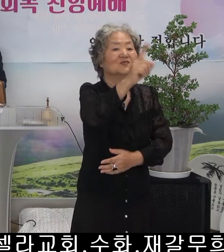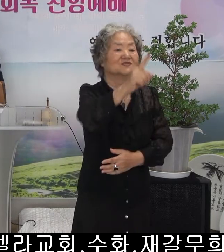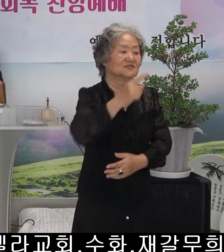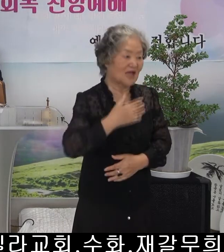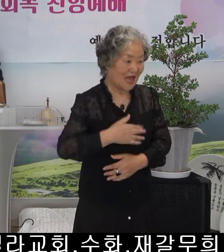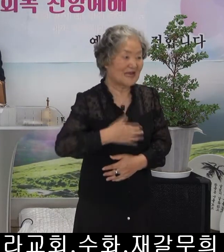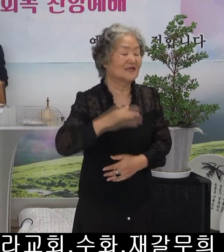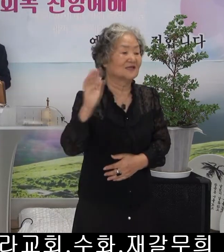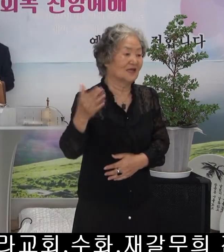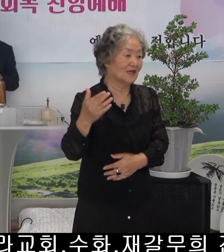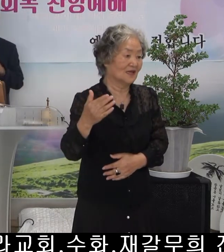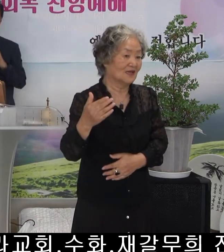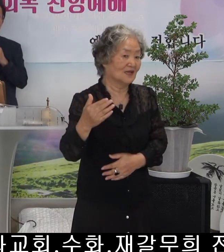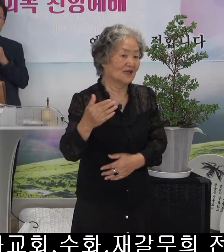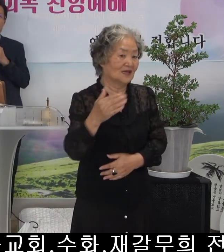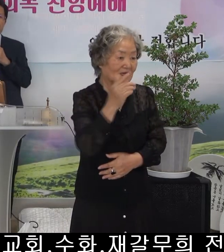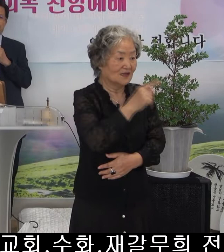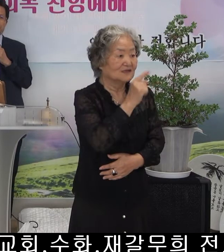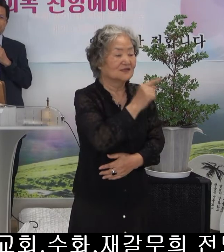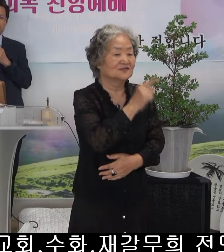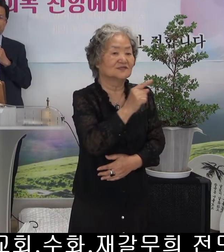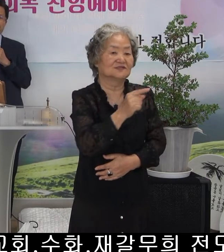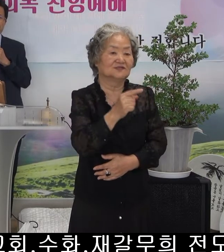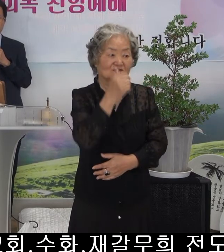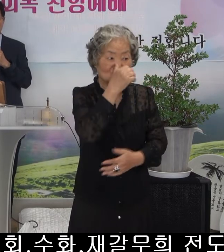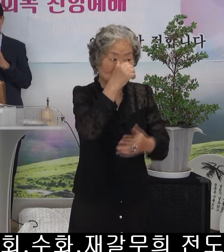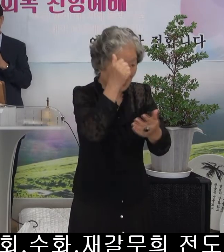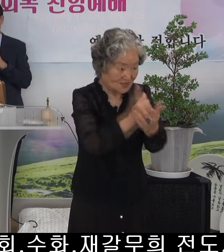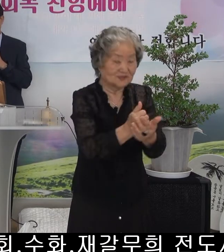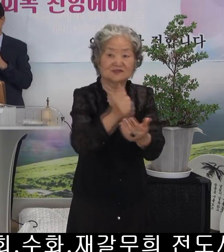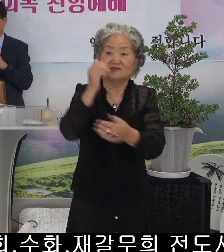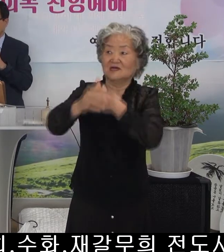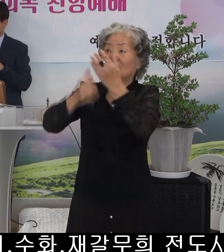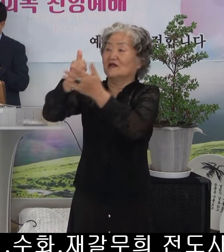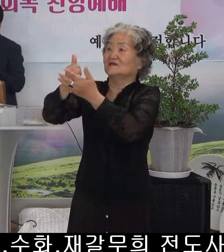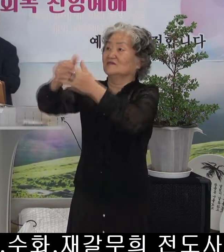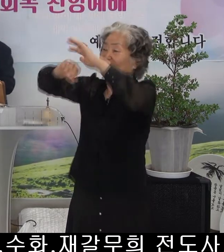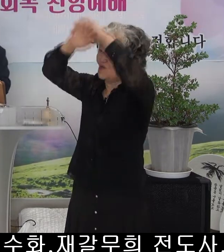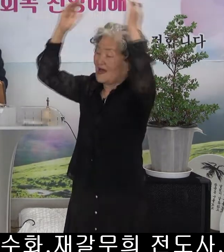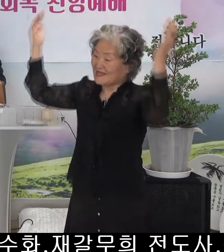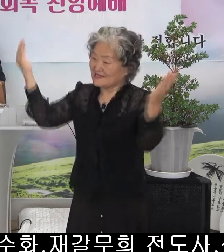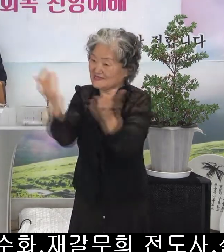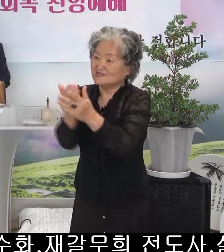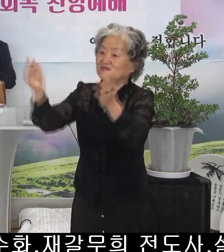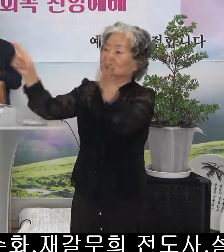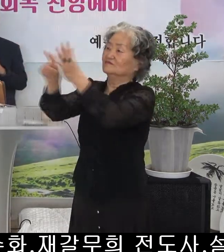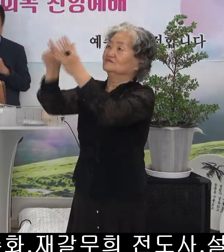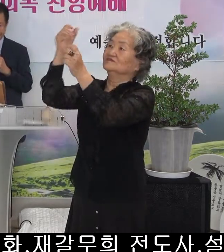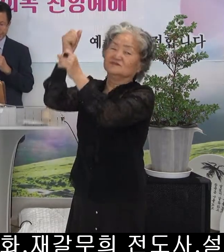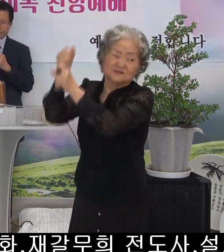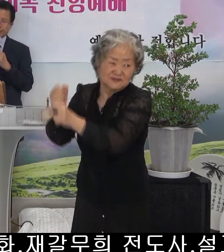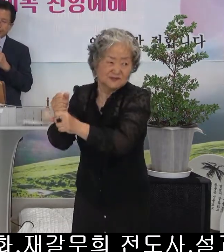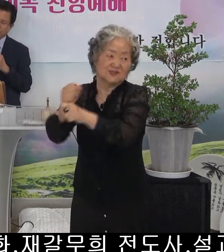온전하게 의지하지 않는 그것을 말하고 있어요. 이 농사를 짓게 되면 한 곳에 정착을 해서 땅을